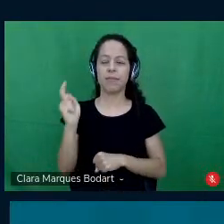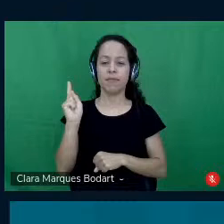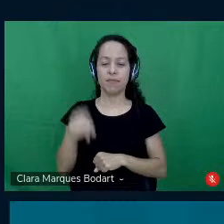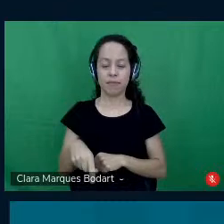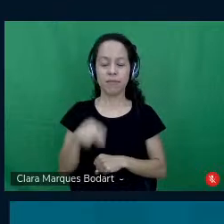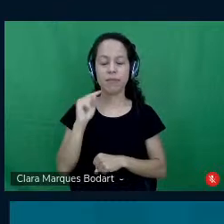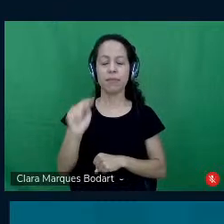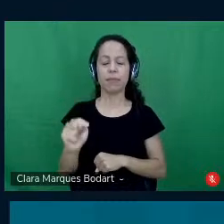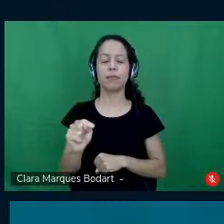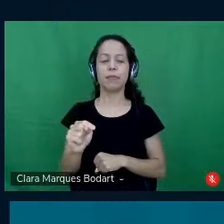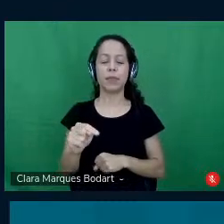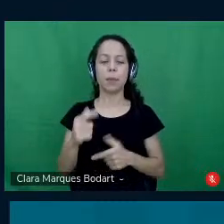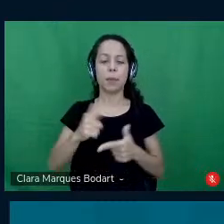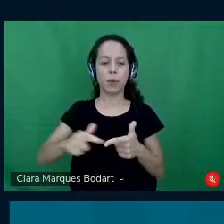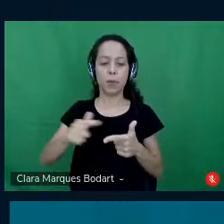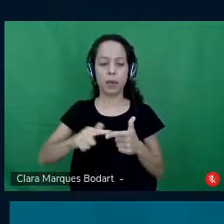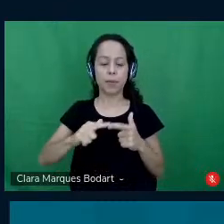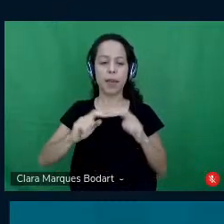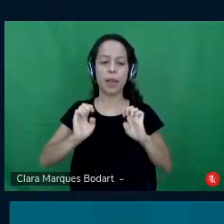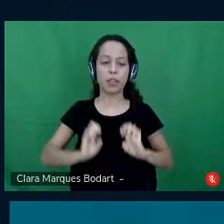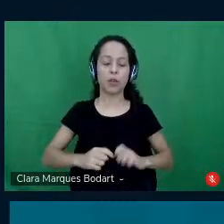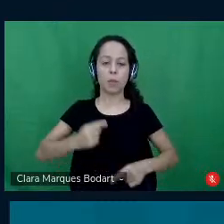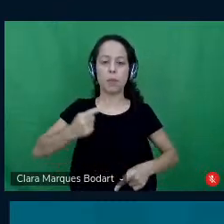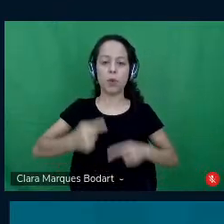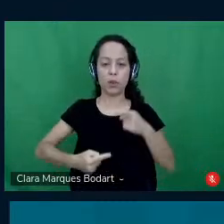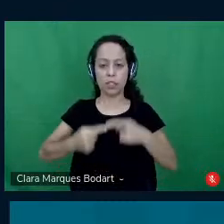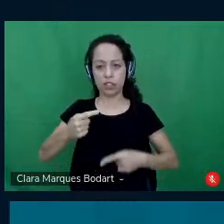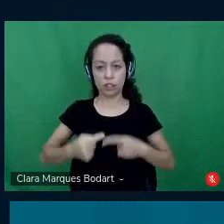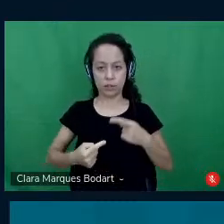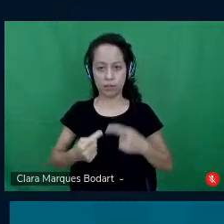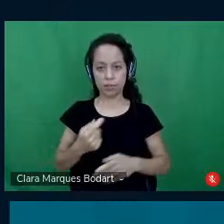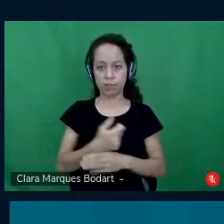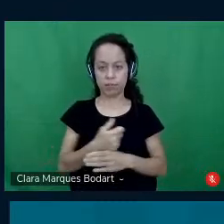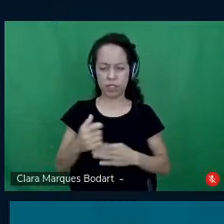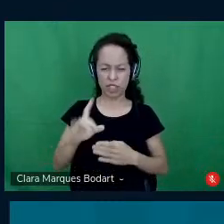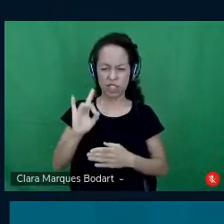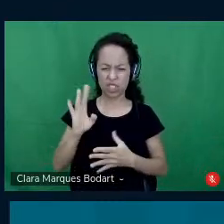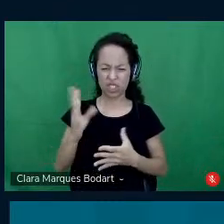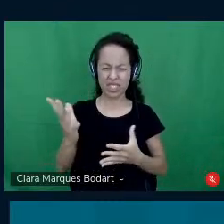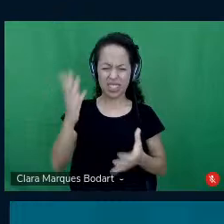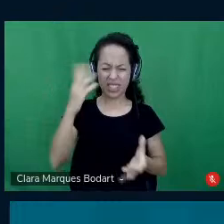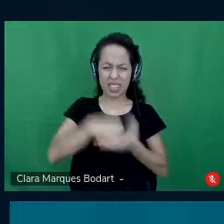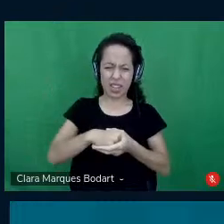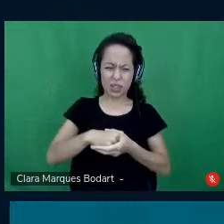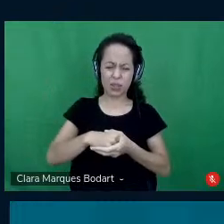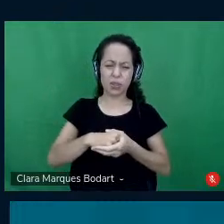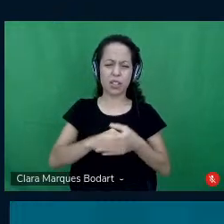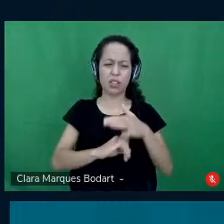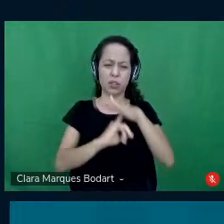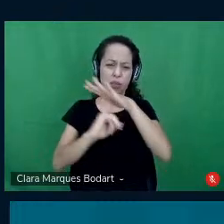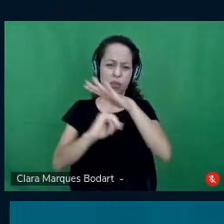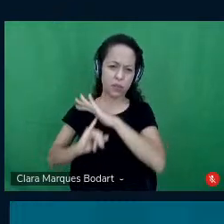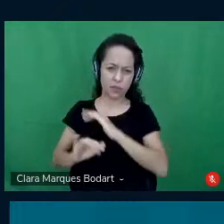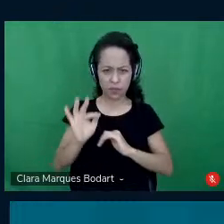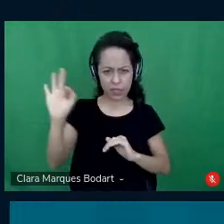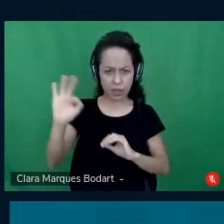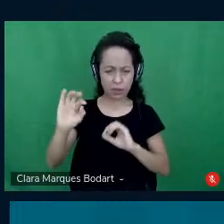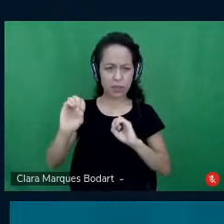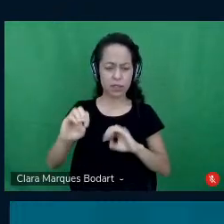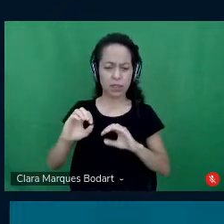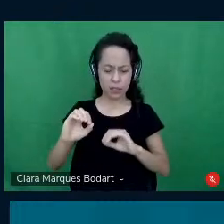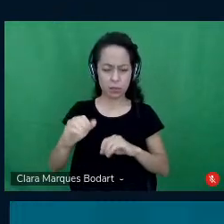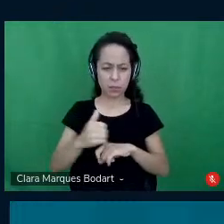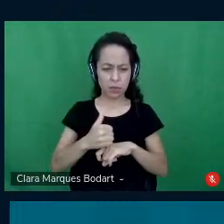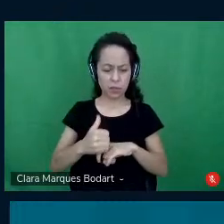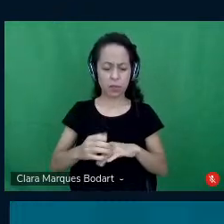e desvalorizou a educação no Brasil, não só nas redes federais, né, de educação superior básica, técnica e